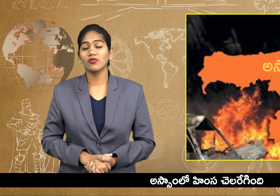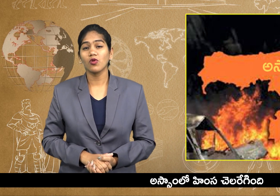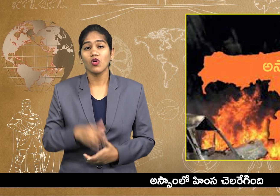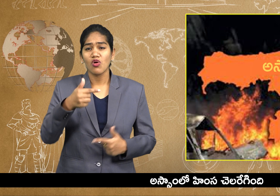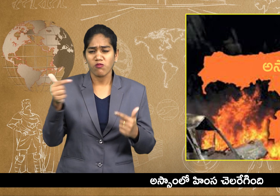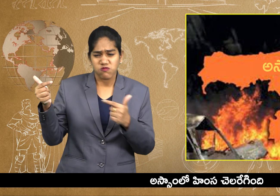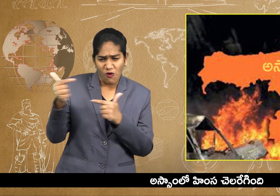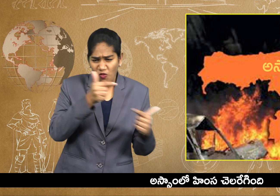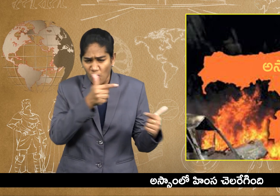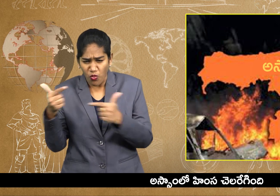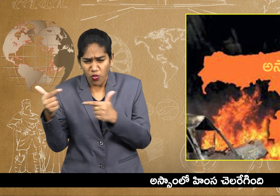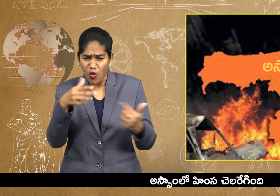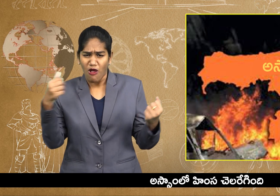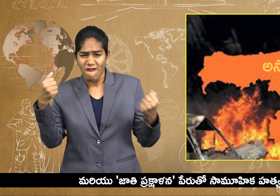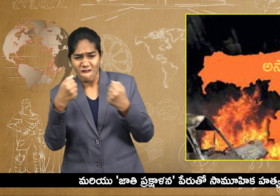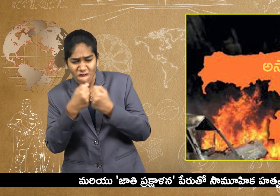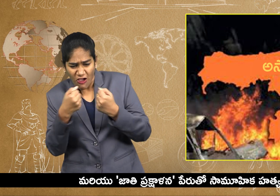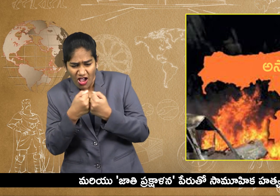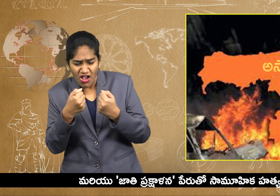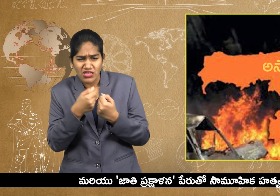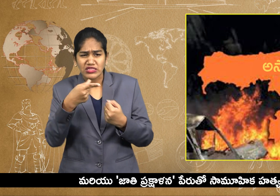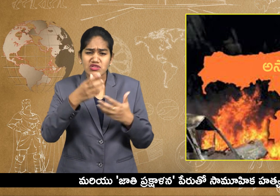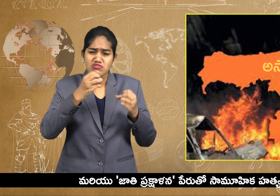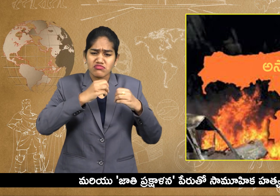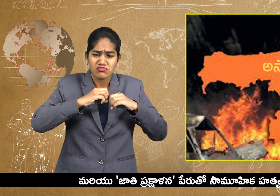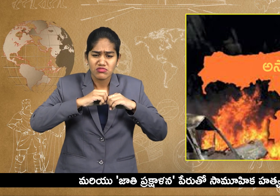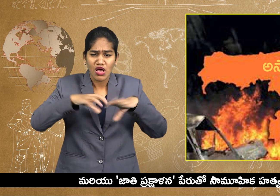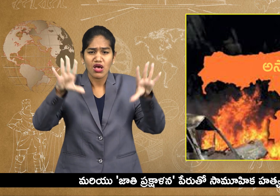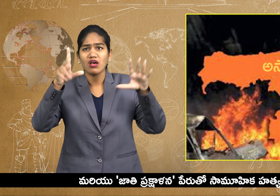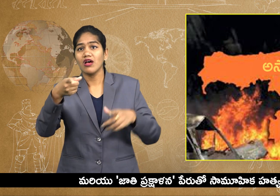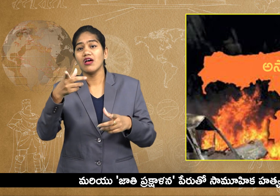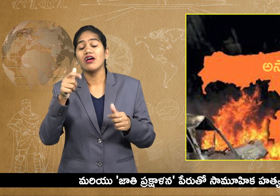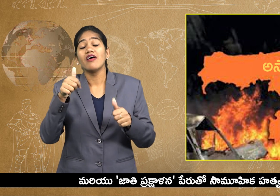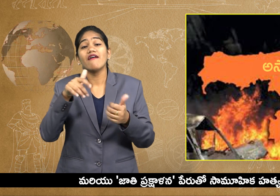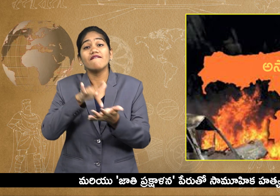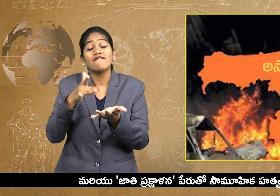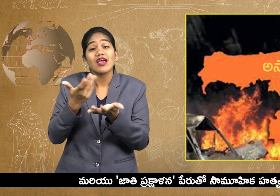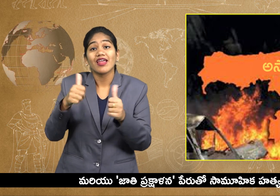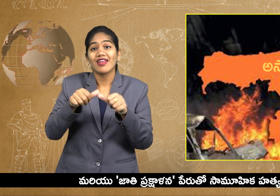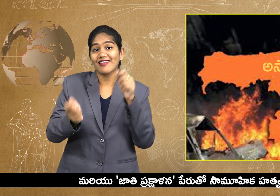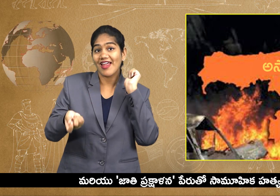అస్సాంలో హింస చెలరేగింది మరియు జాతీయ ప్రక్షాళన పేరుతో సామూహిక హత్యలు జరిగాయి.